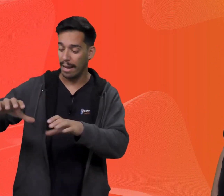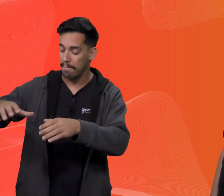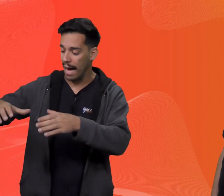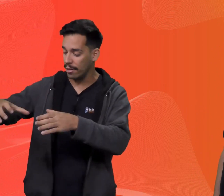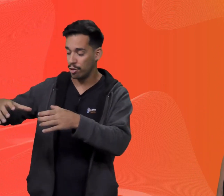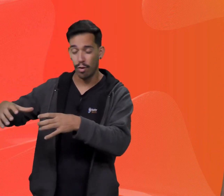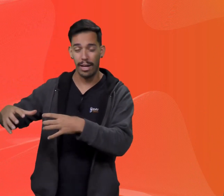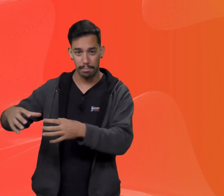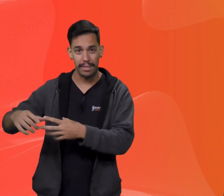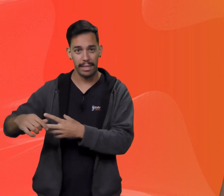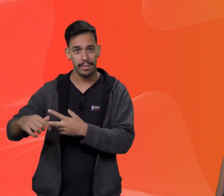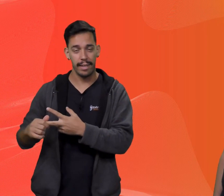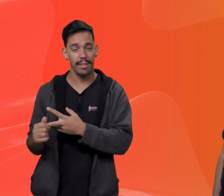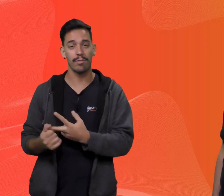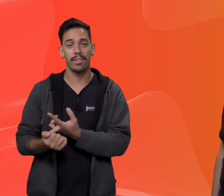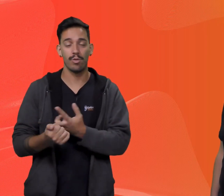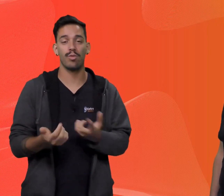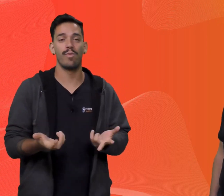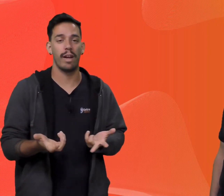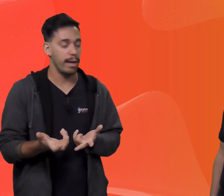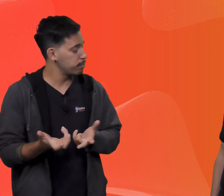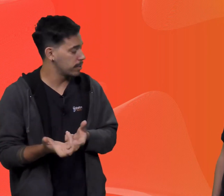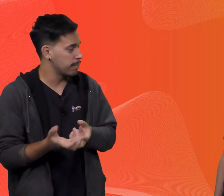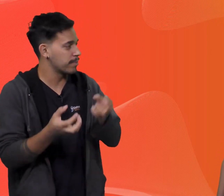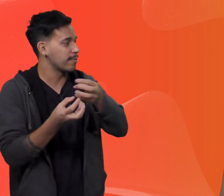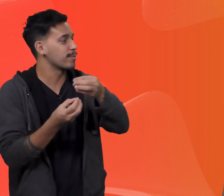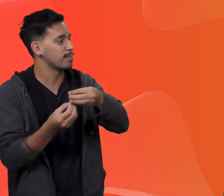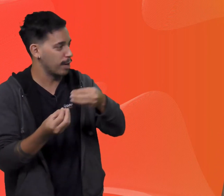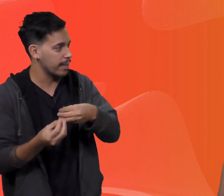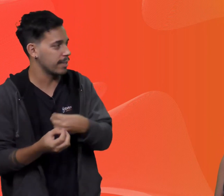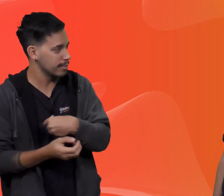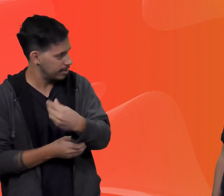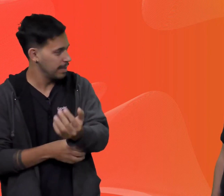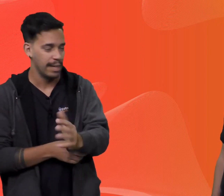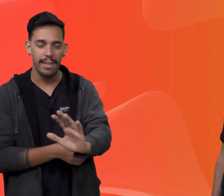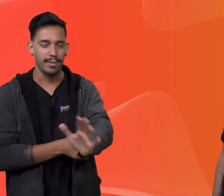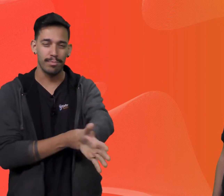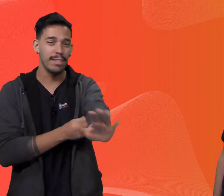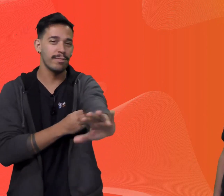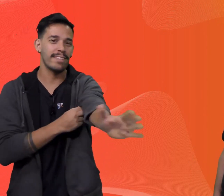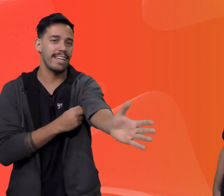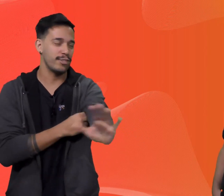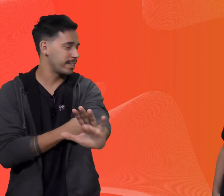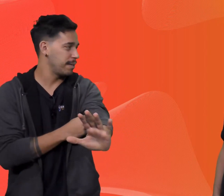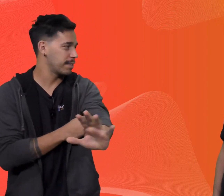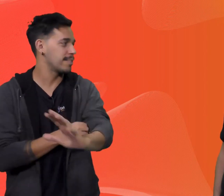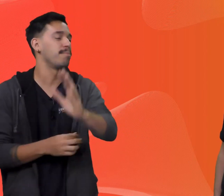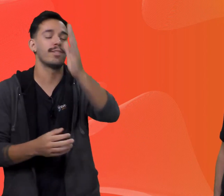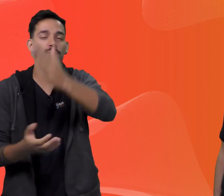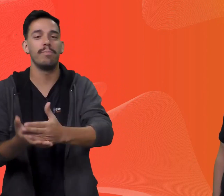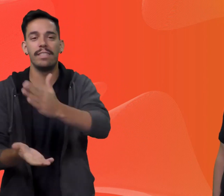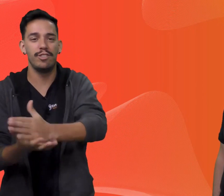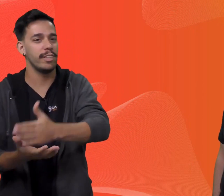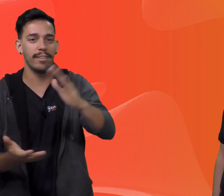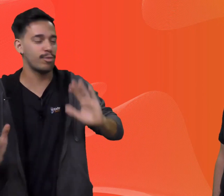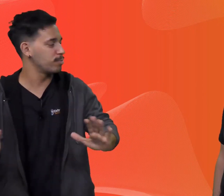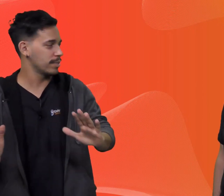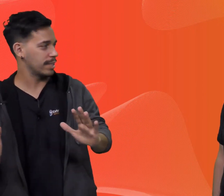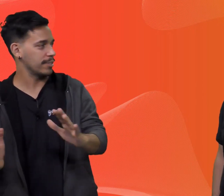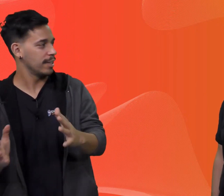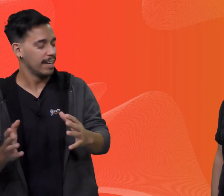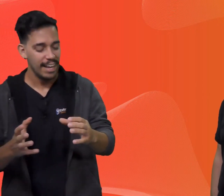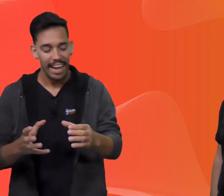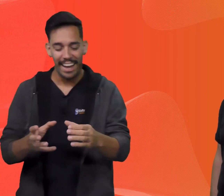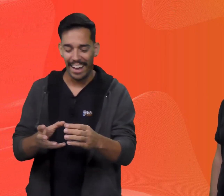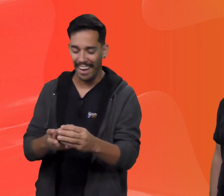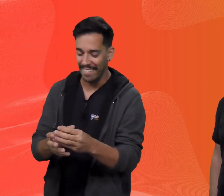então aquela barra de chocolate para derreter, ele não seria um soufflé, por exemplo, que tem uns buraquinhos. É isso. O menino não entende química, você bota comida e dinheiro, todo mundo